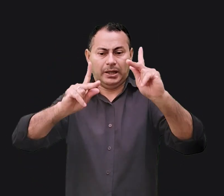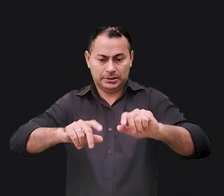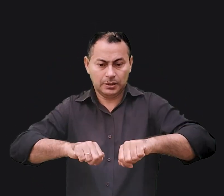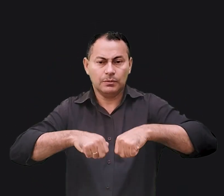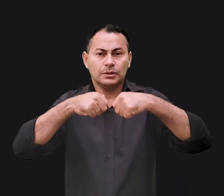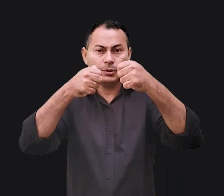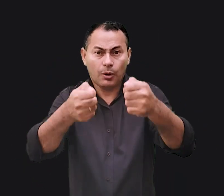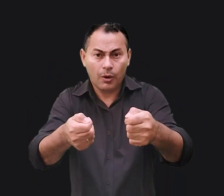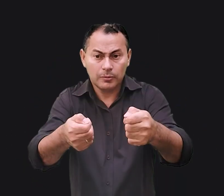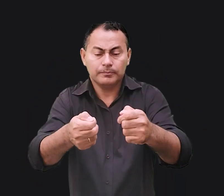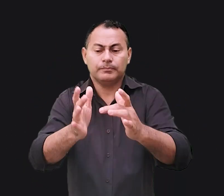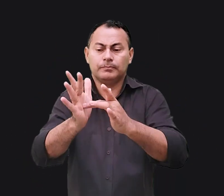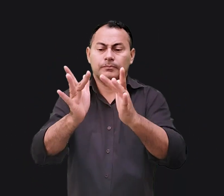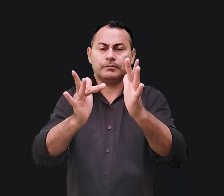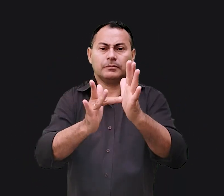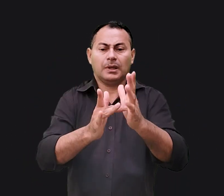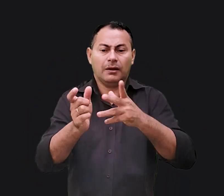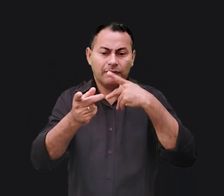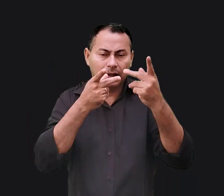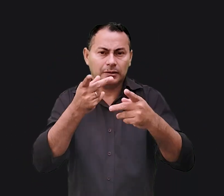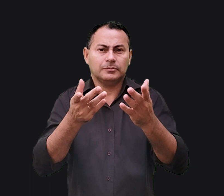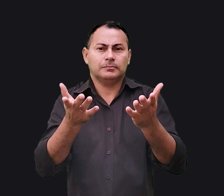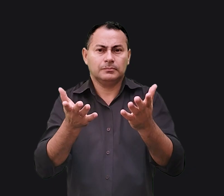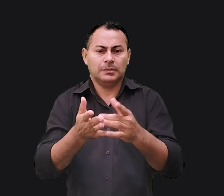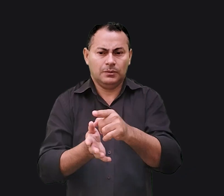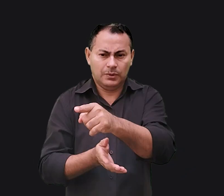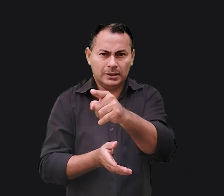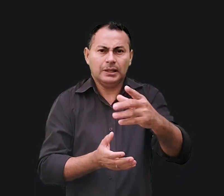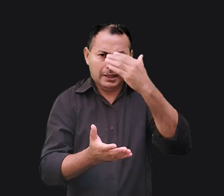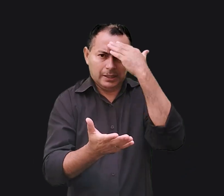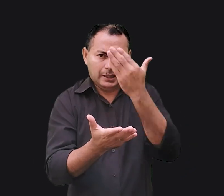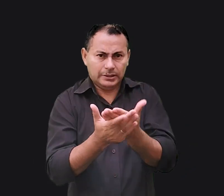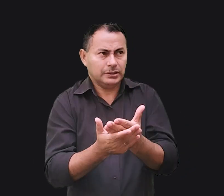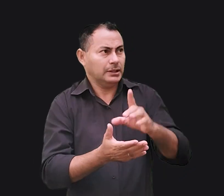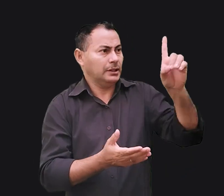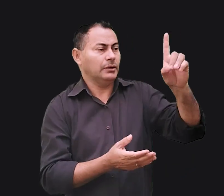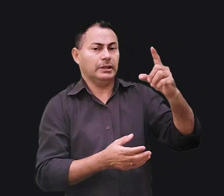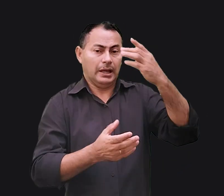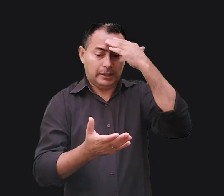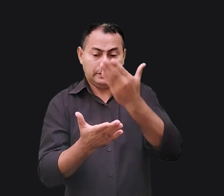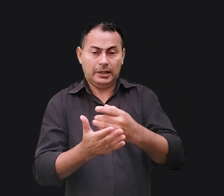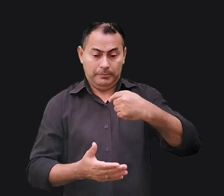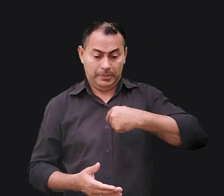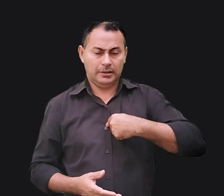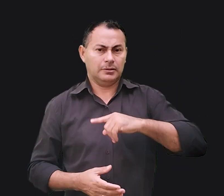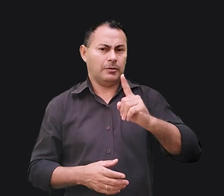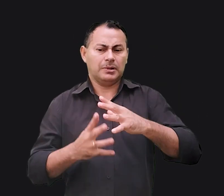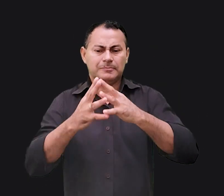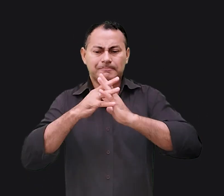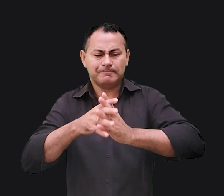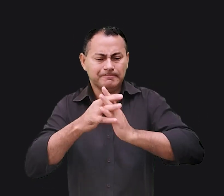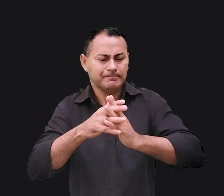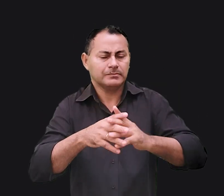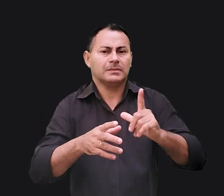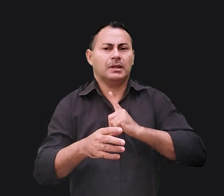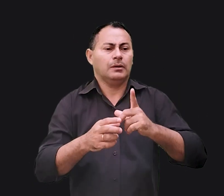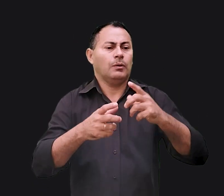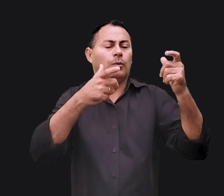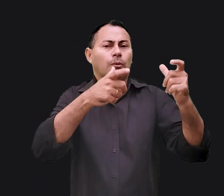dou. Jesus estava lhes dizendo, se vocês creem em Deus e em mim, não precisam se perturbar porque existe um lugar,